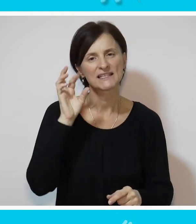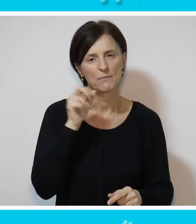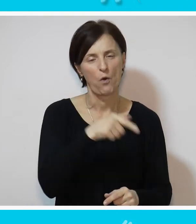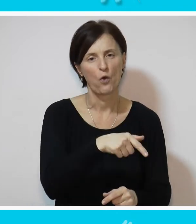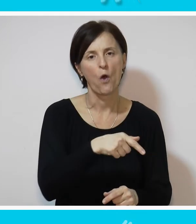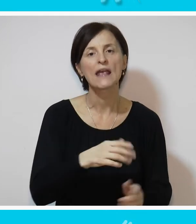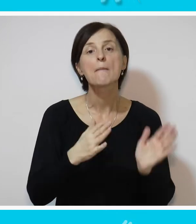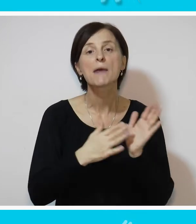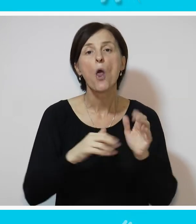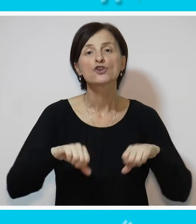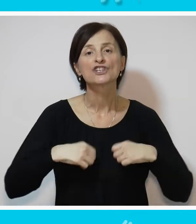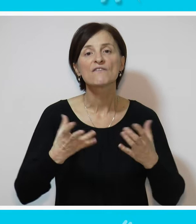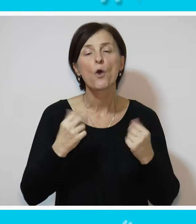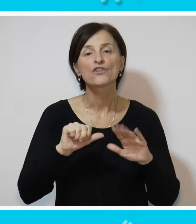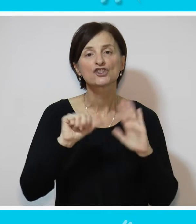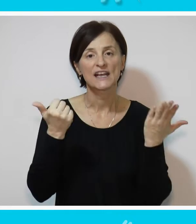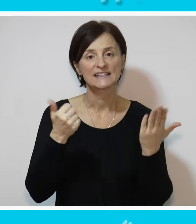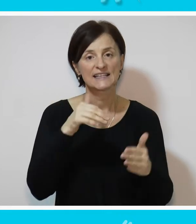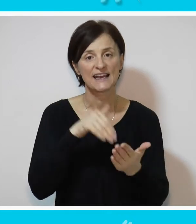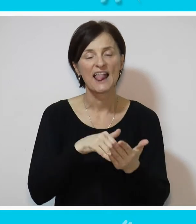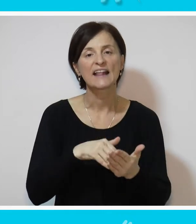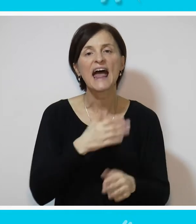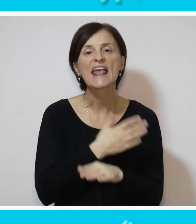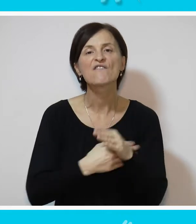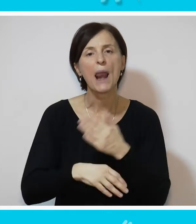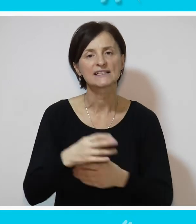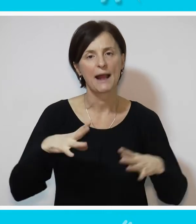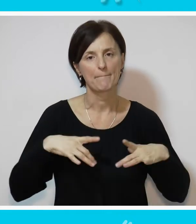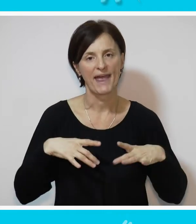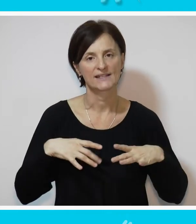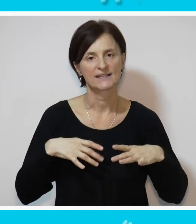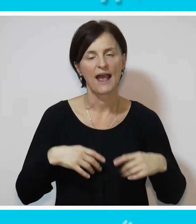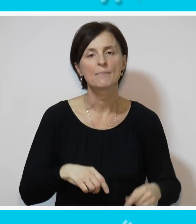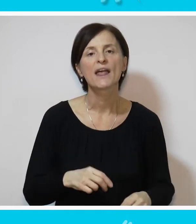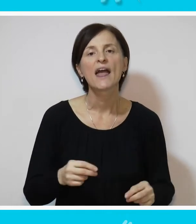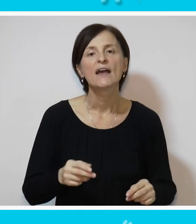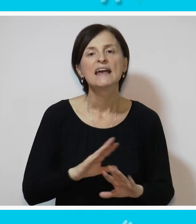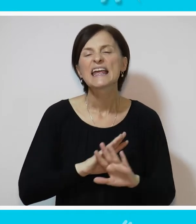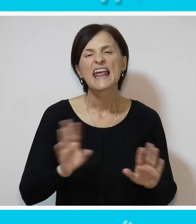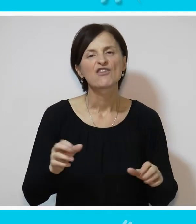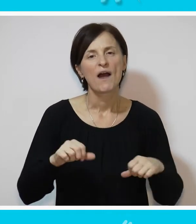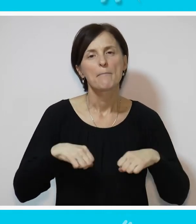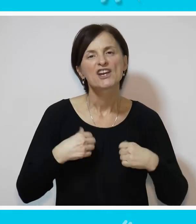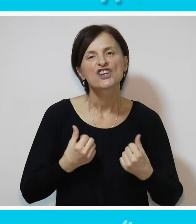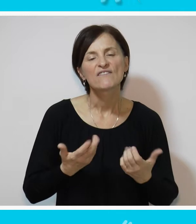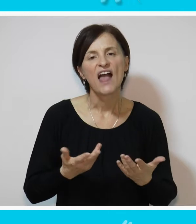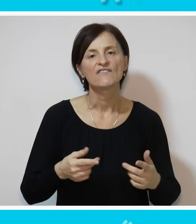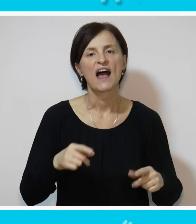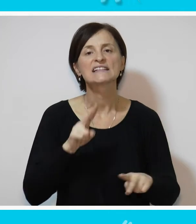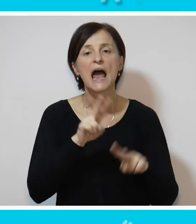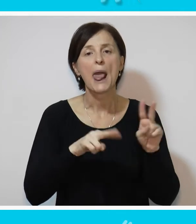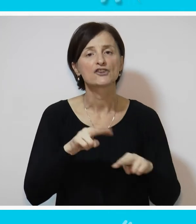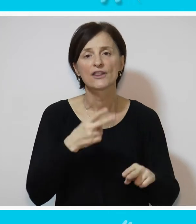ni da misli. Milo živi od 16.000 invalidske penzije. Sastavlja kraj sa krajem,